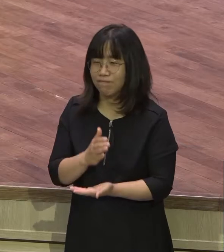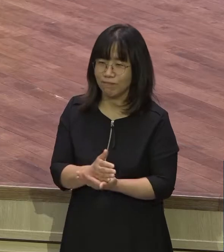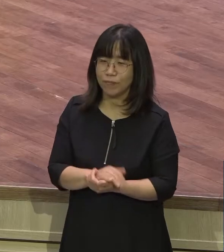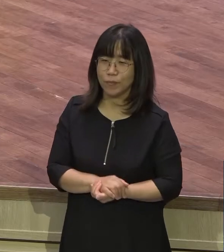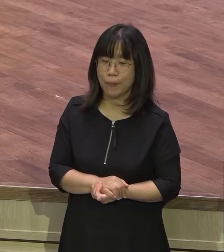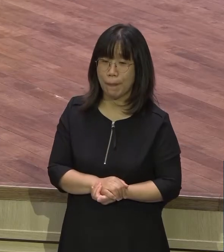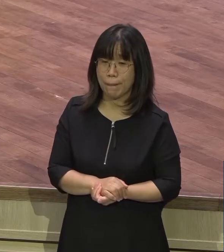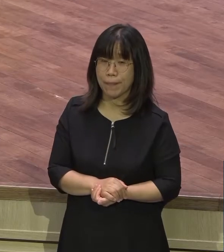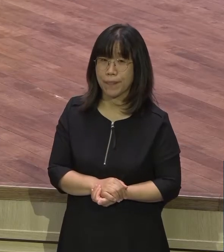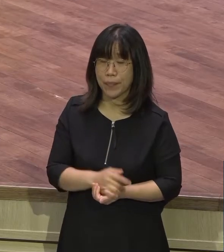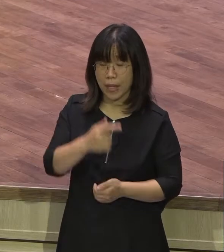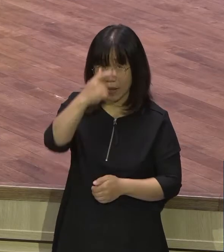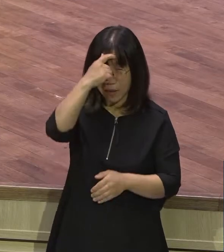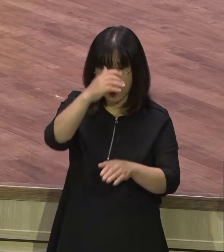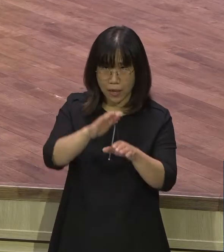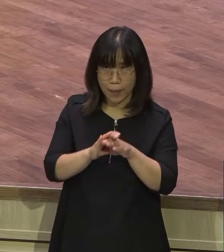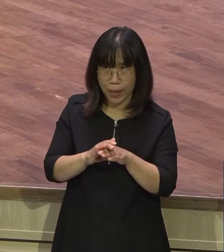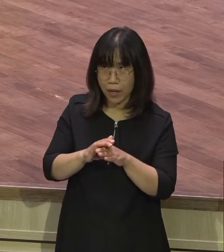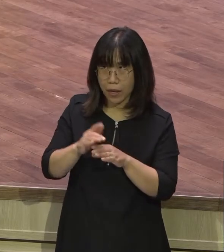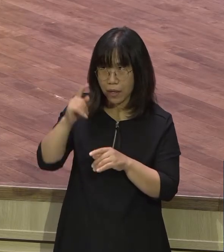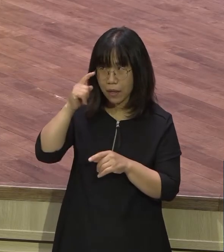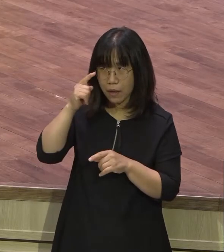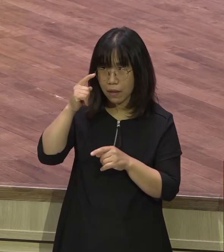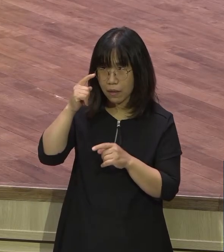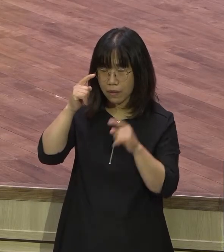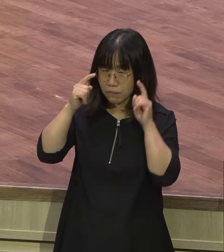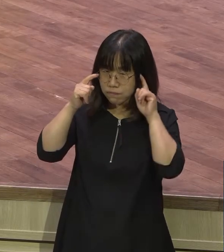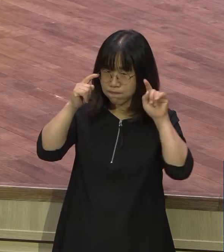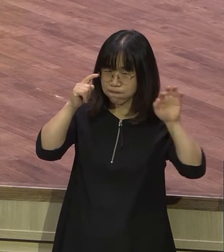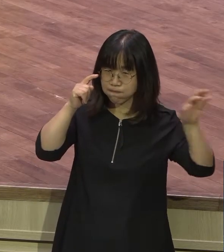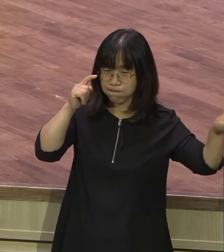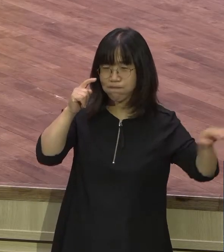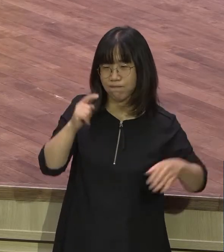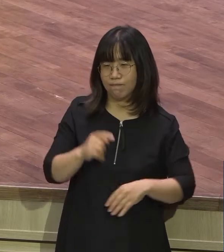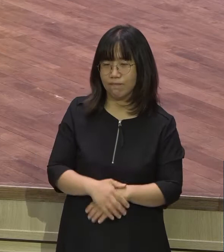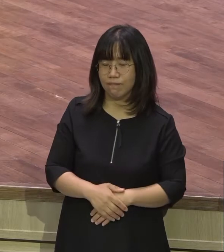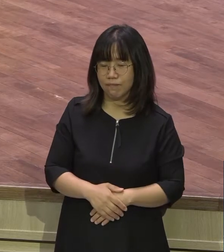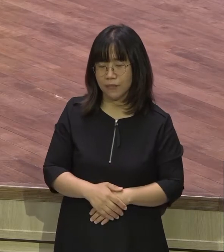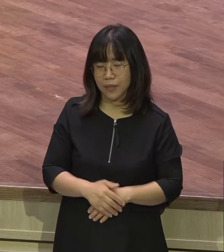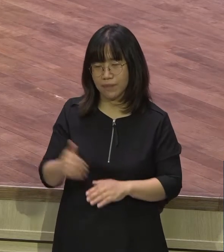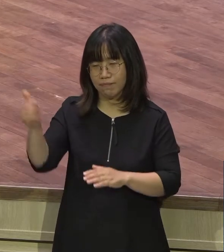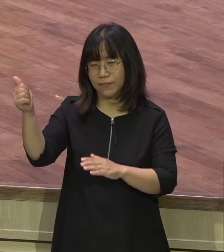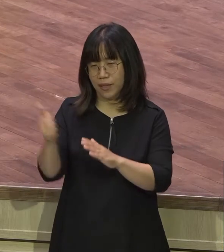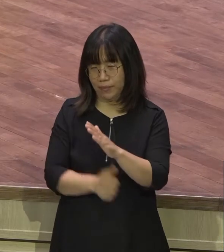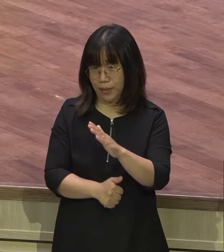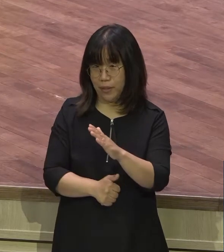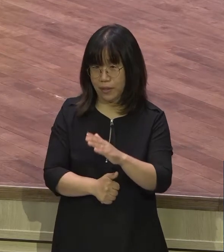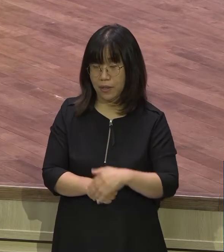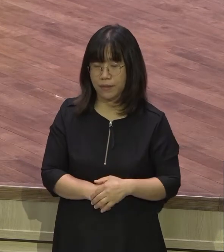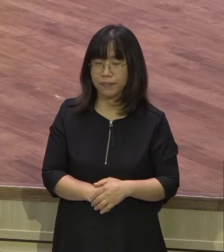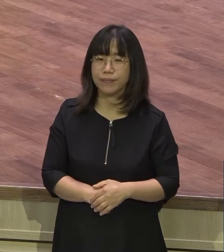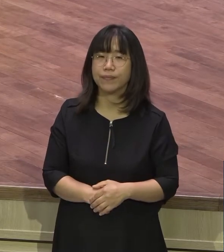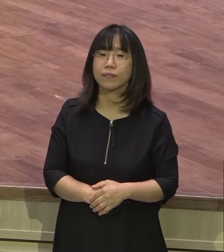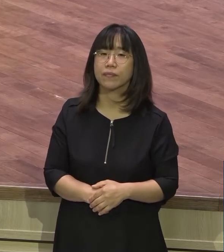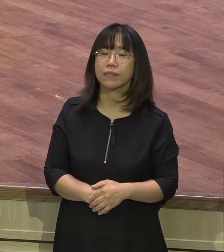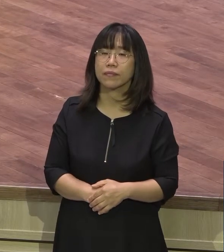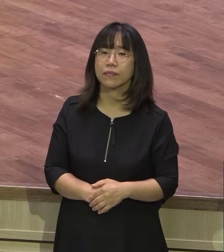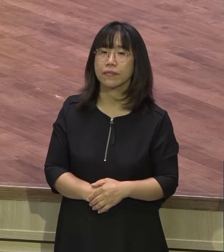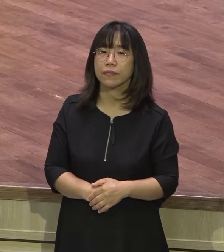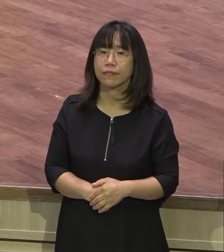하나님 앞에 예배에 집중하지 못하게 만든다. 그래서 인생 실패하게 만든다. 예배 실패는 인생 실패예요.